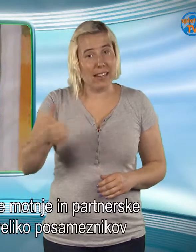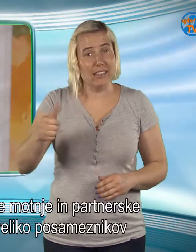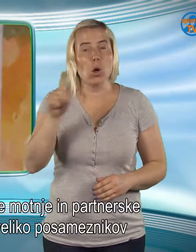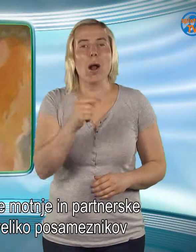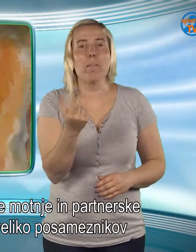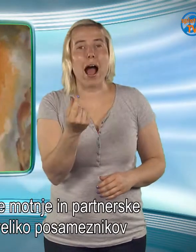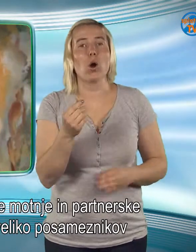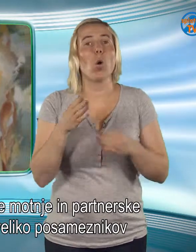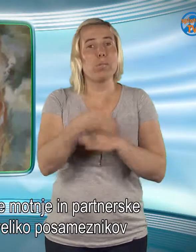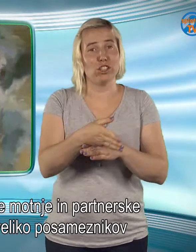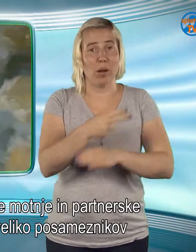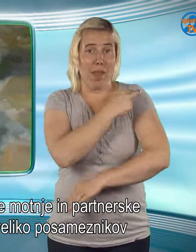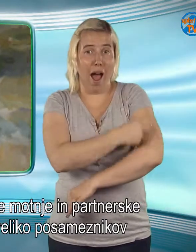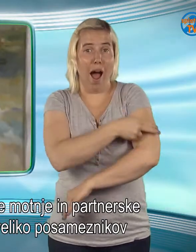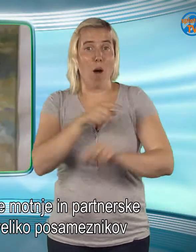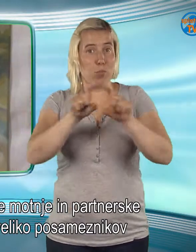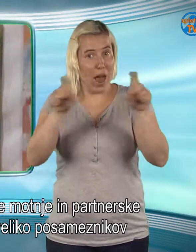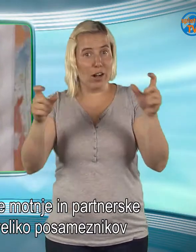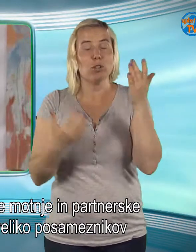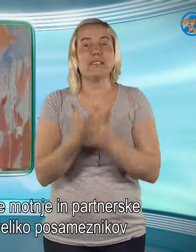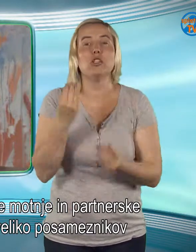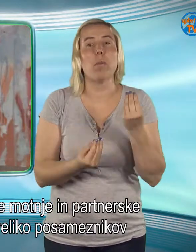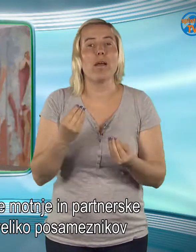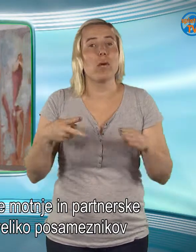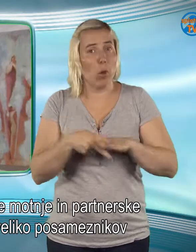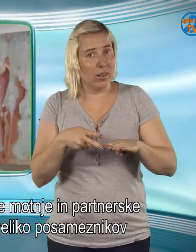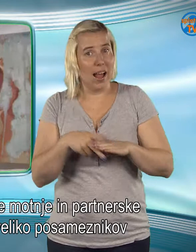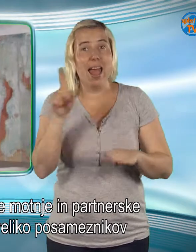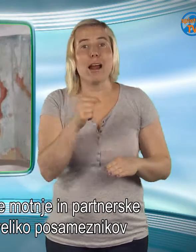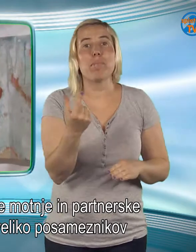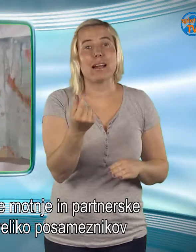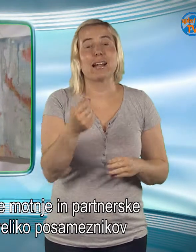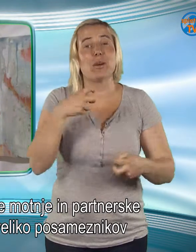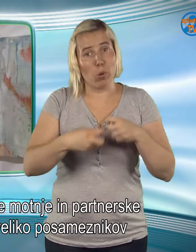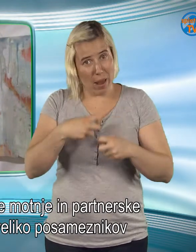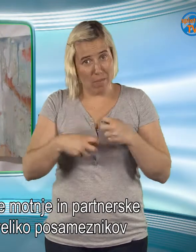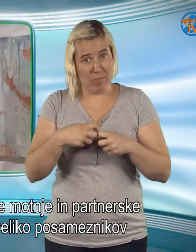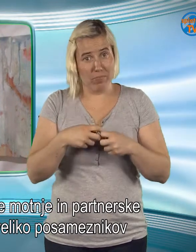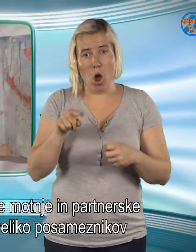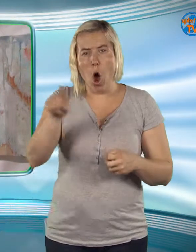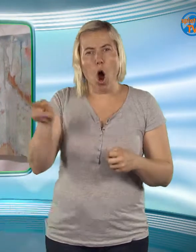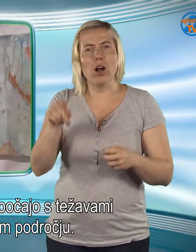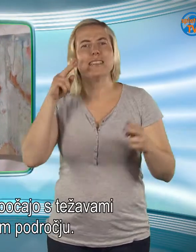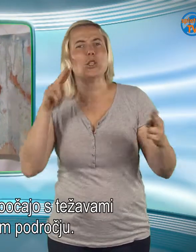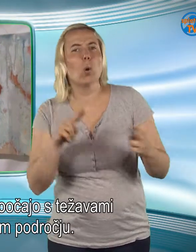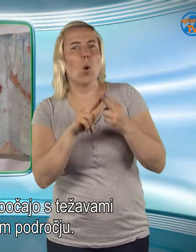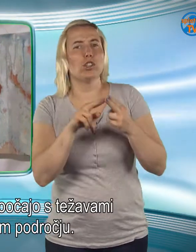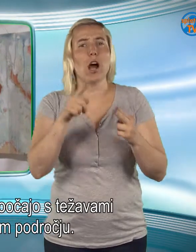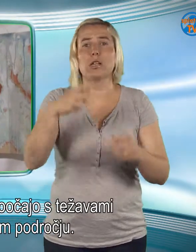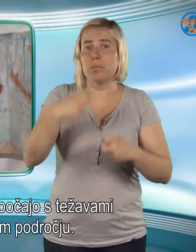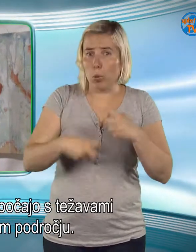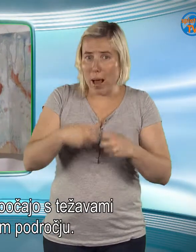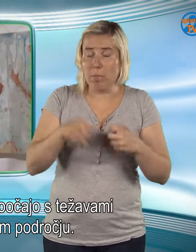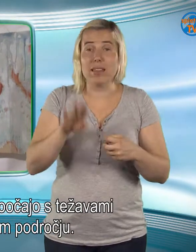Ambulanto za spolne motnje in partnerske probleme obišče veliko posameznikov in parov, ki se soočajo s težavami